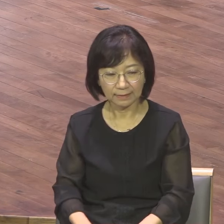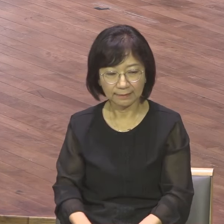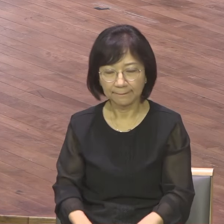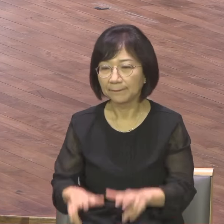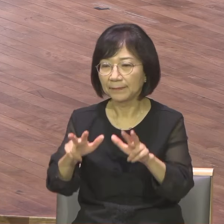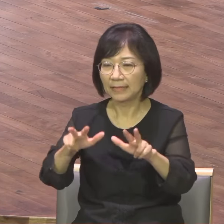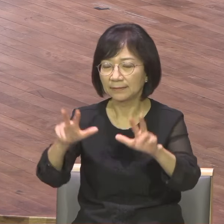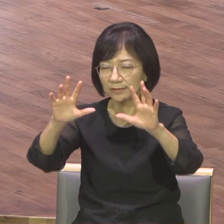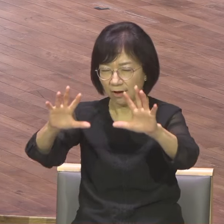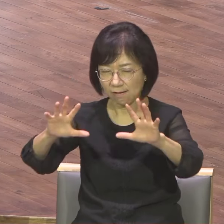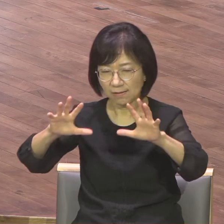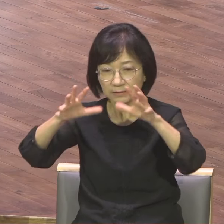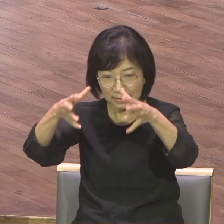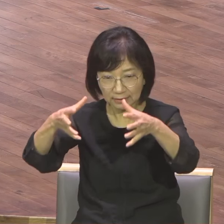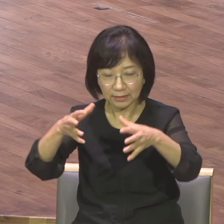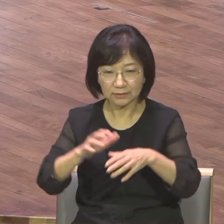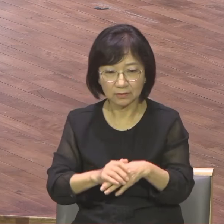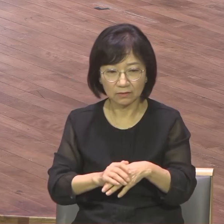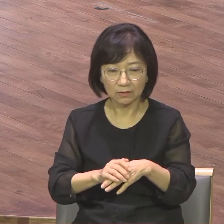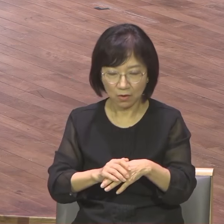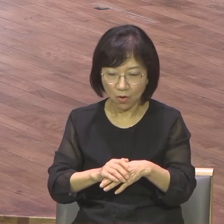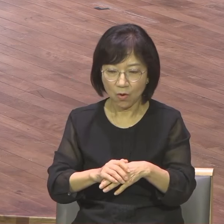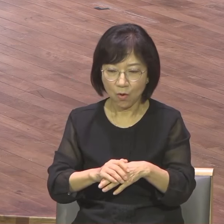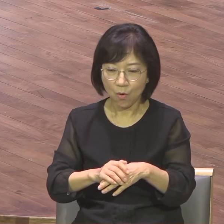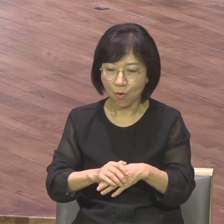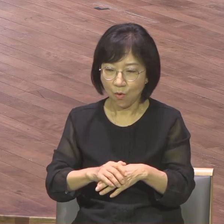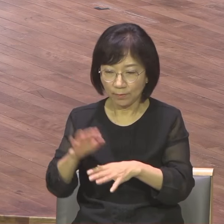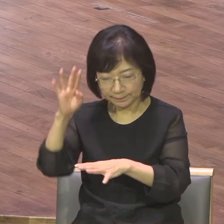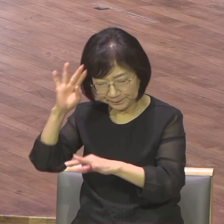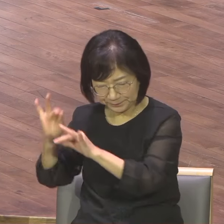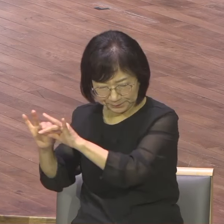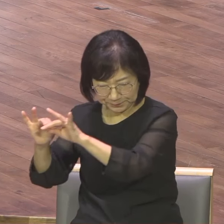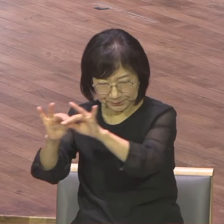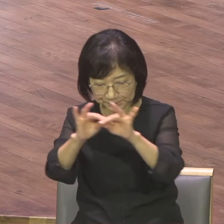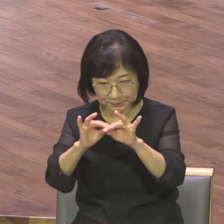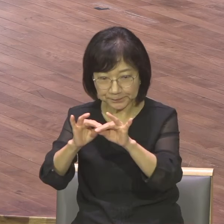다 통과 다 세겼어.